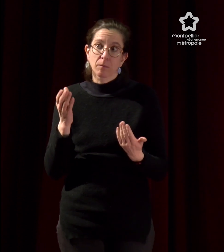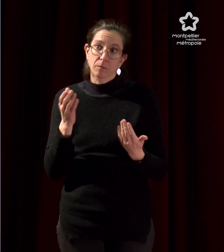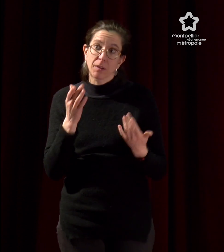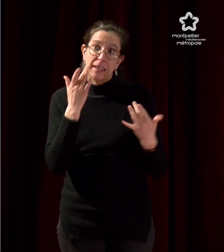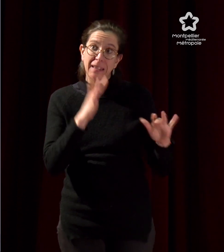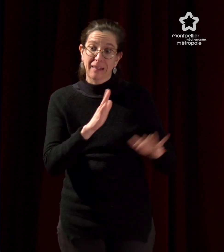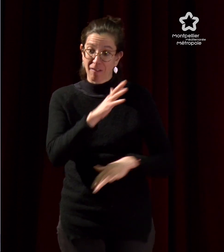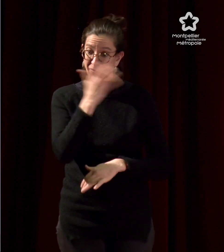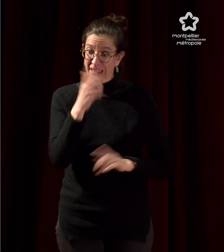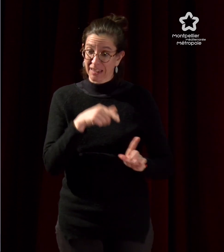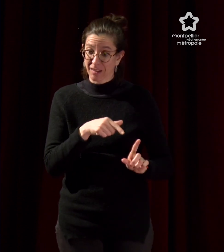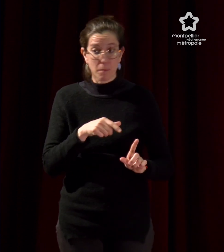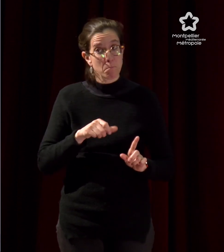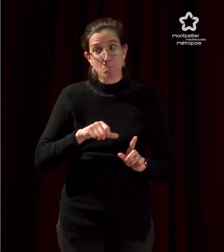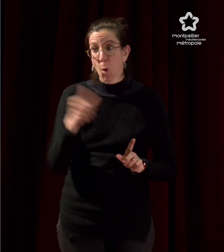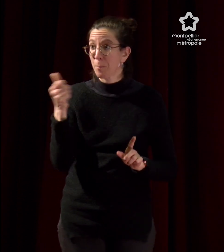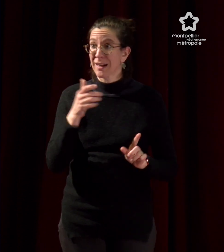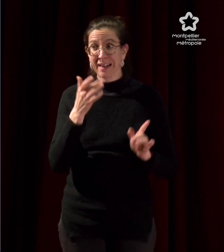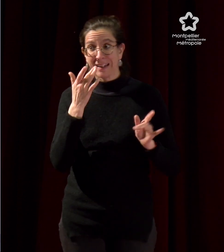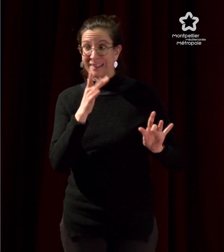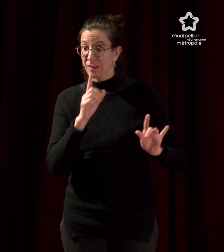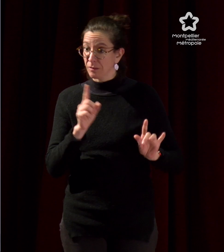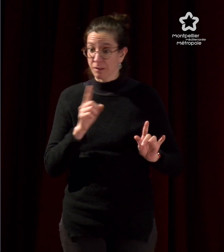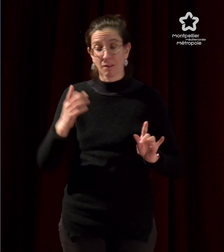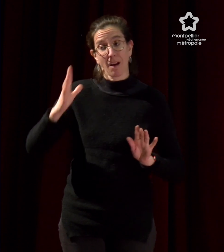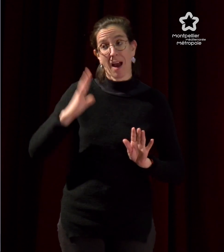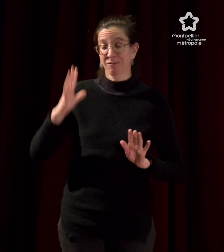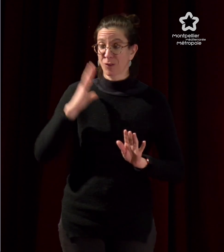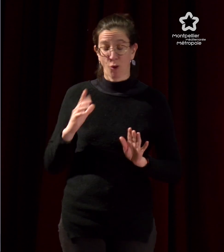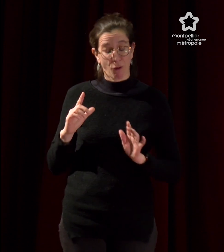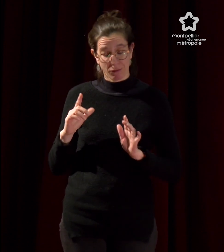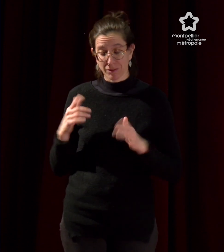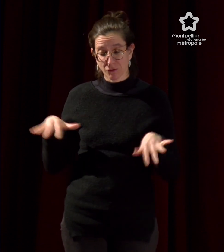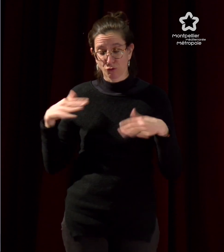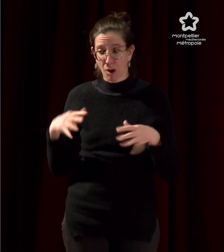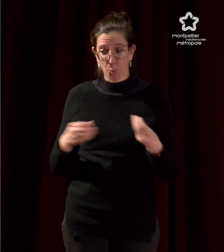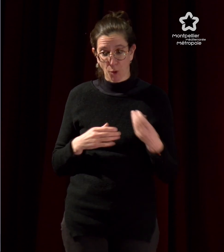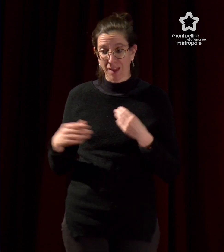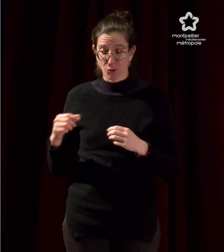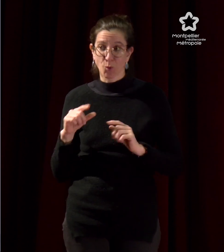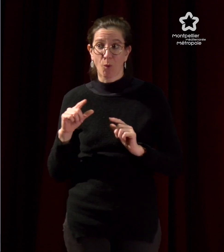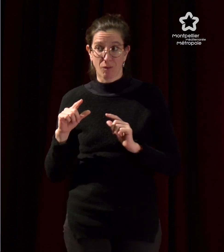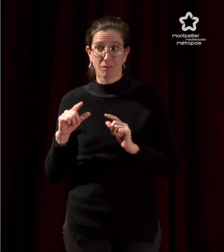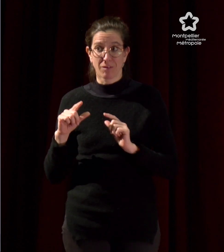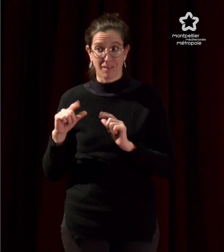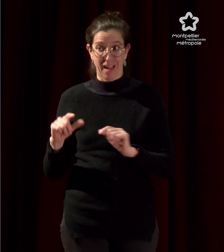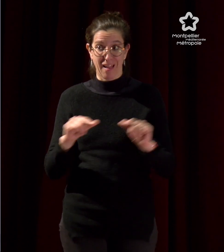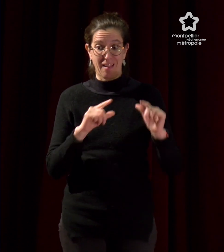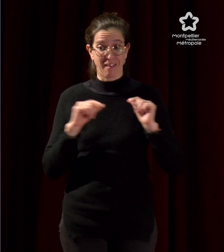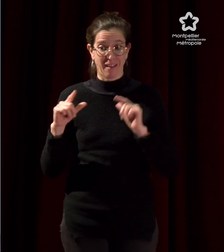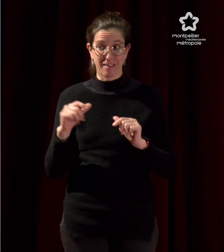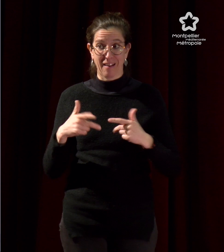avant. La sortie de 70 000 ans, c'est la sortie qui a laissé des descendants génétiques jusqu'à nos